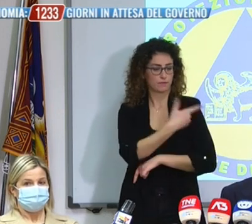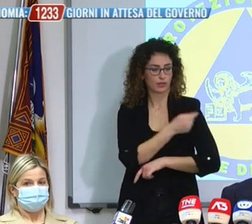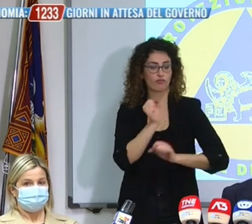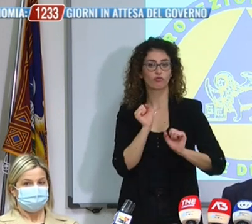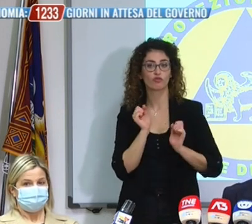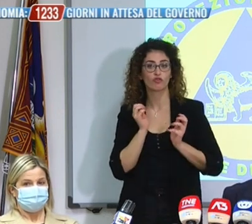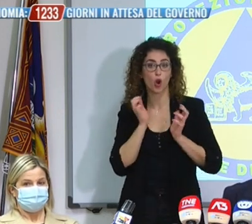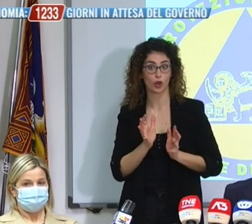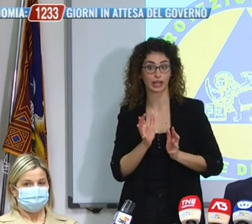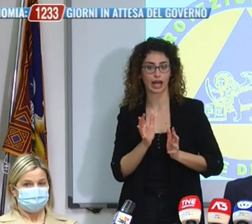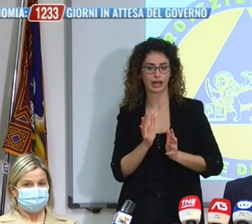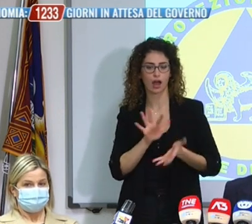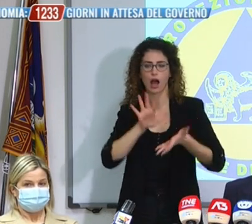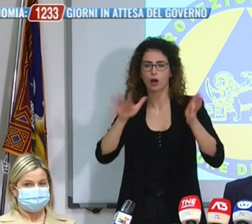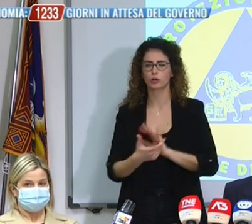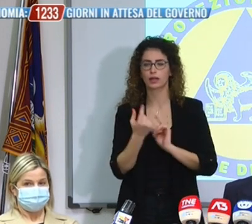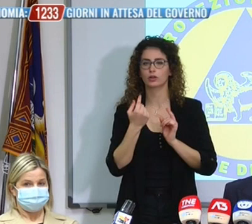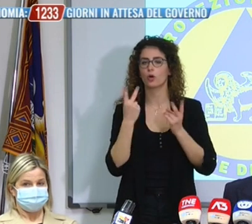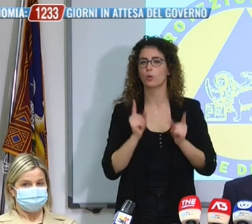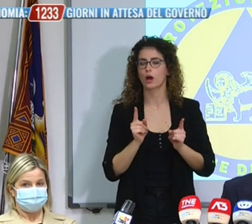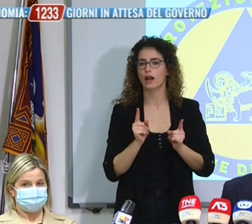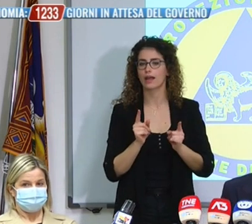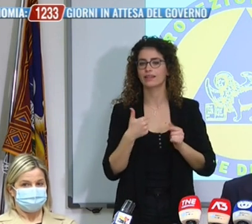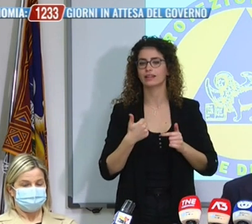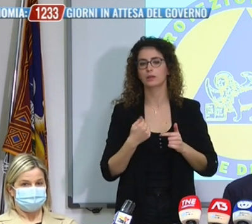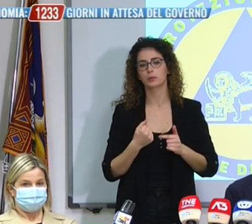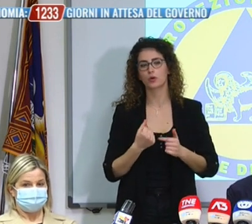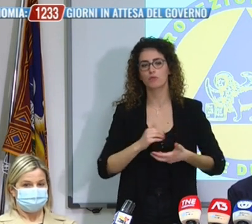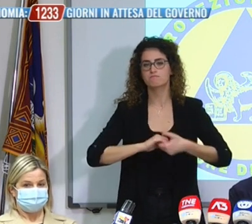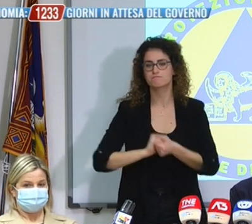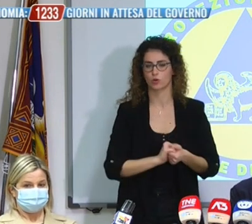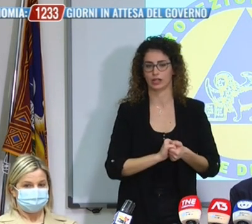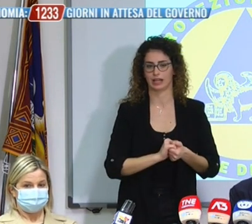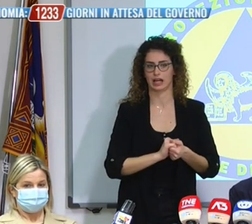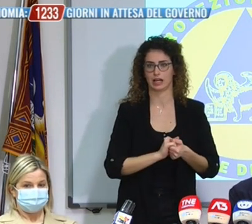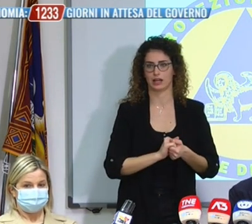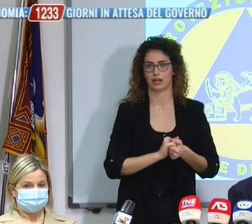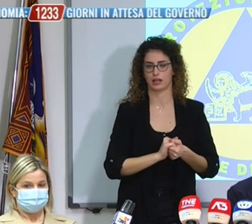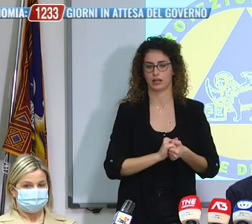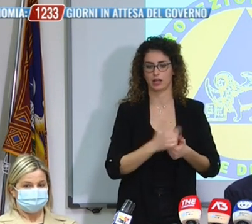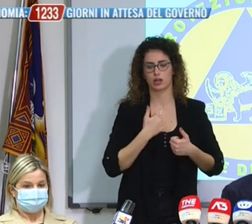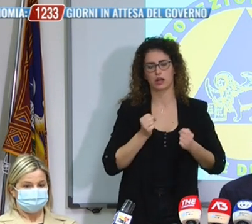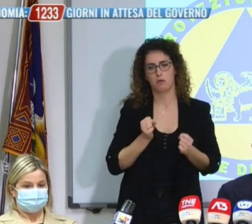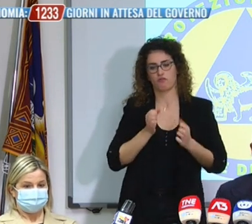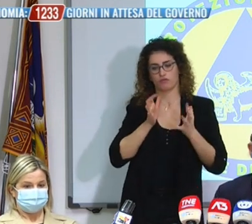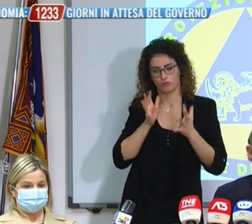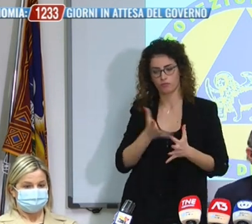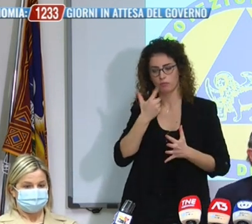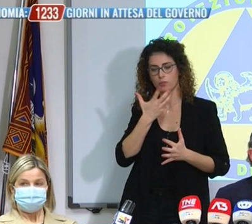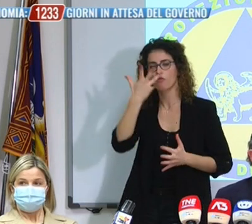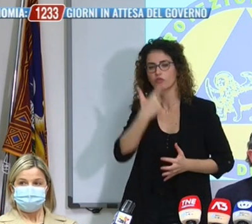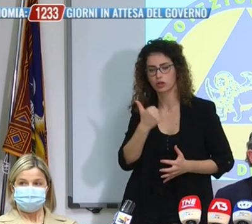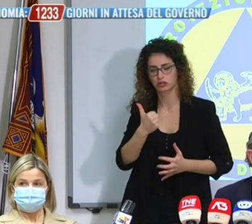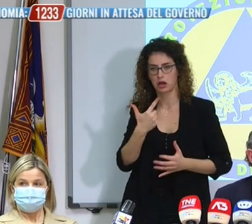non è volontaria capite che obblighi tutti. E io invece credo nel sistema di volontarietà, lo abbiamo portato avanti